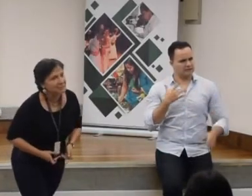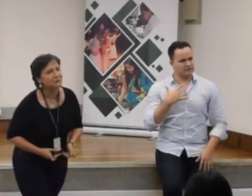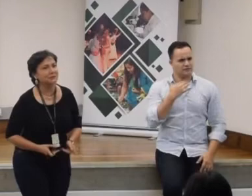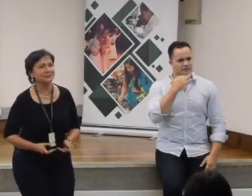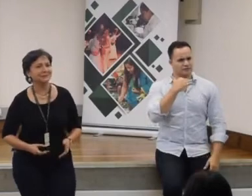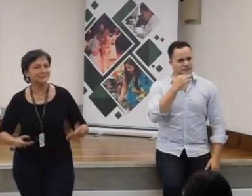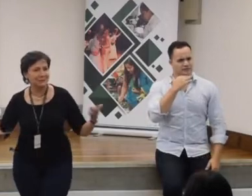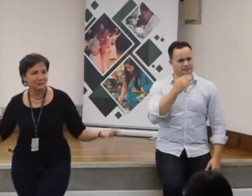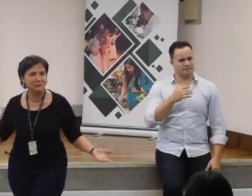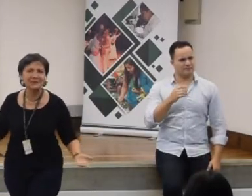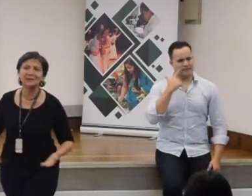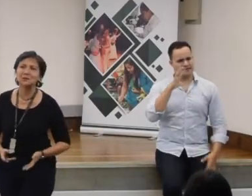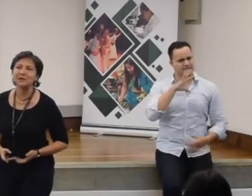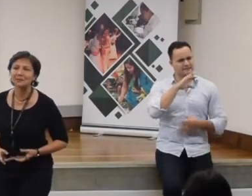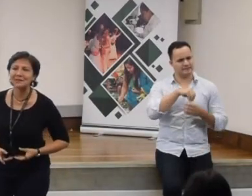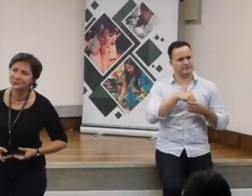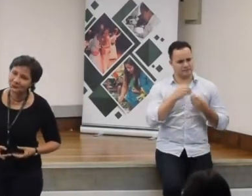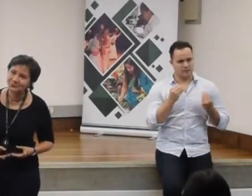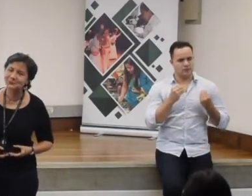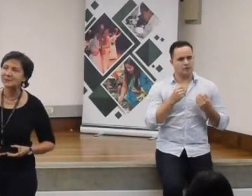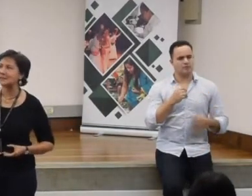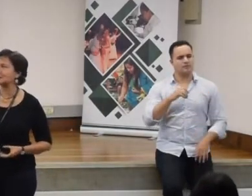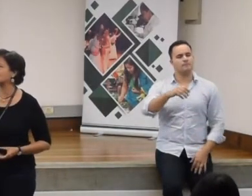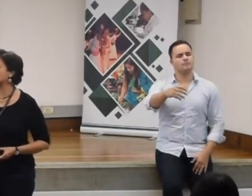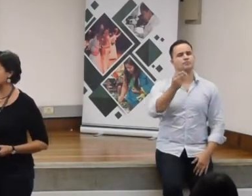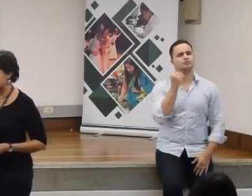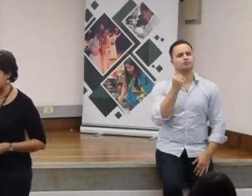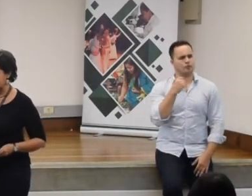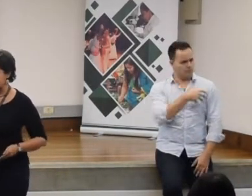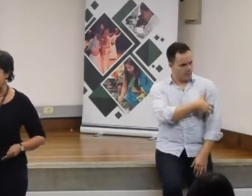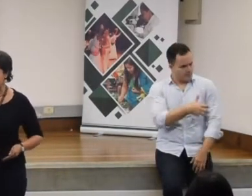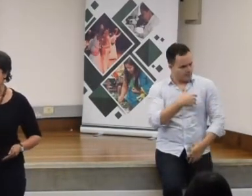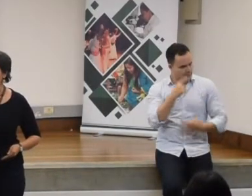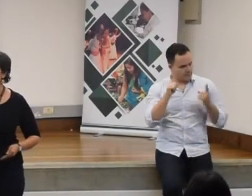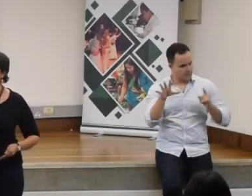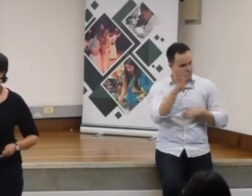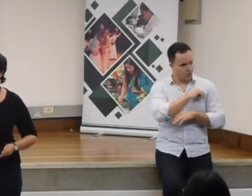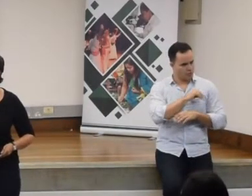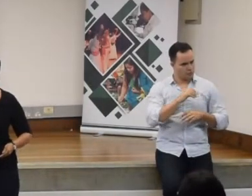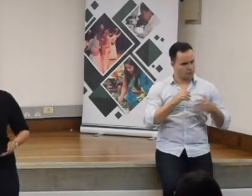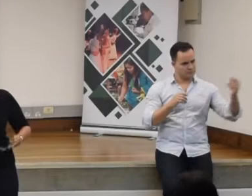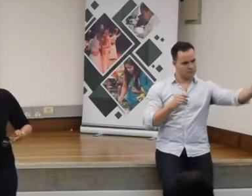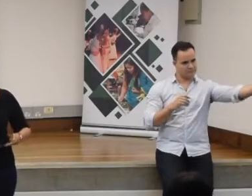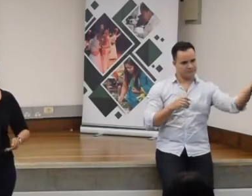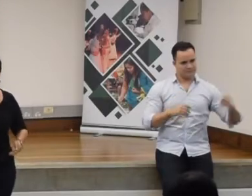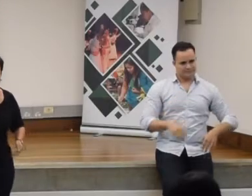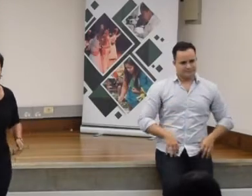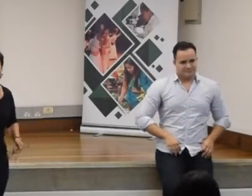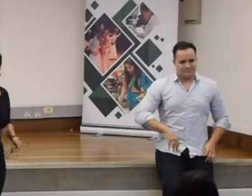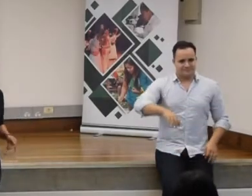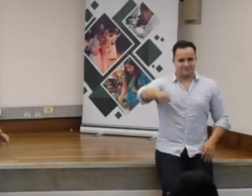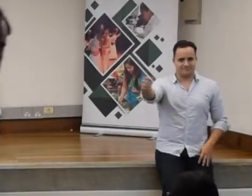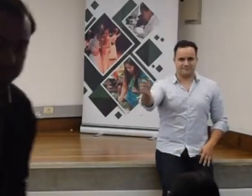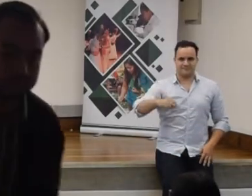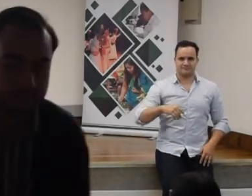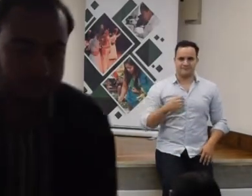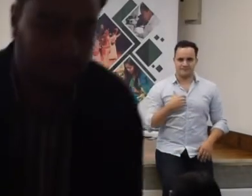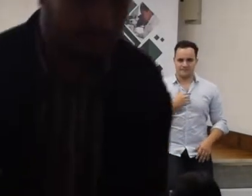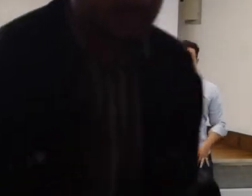feliz año, un año espectacular para todos y todas. Yo creo que lo necesito, bueno,